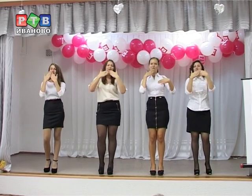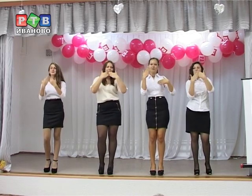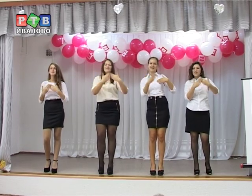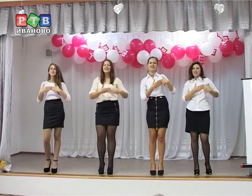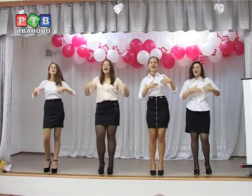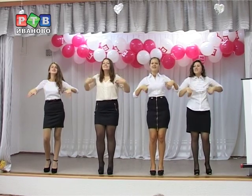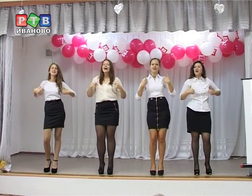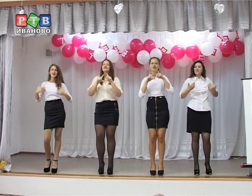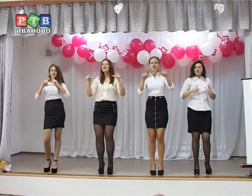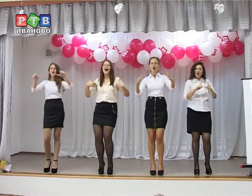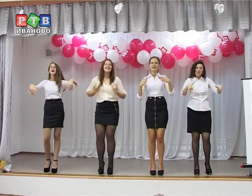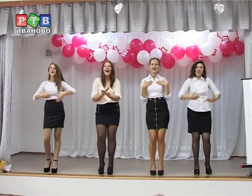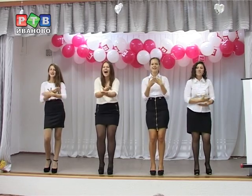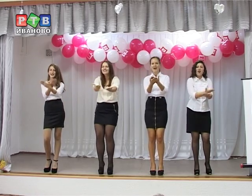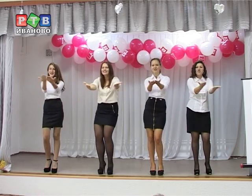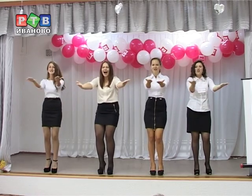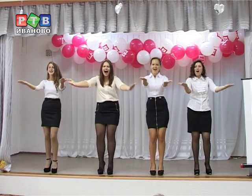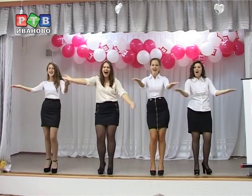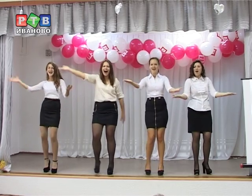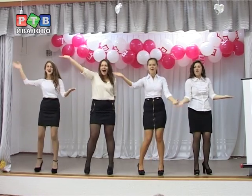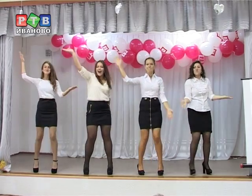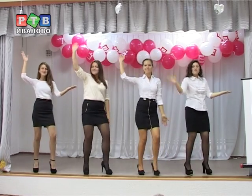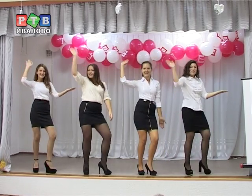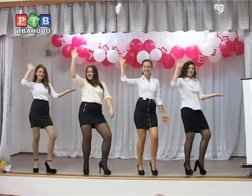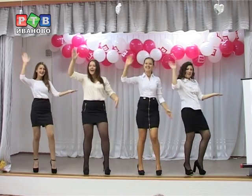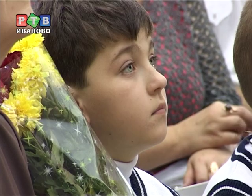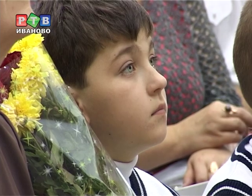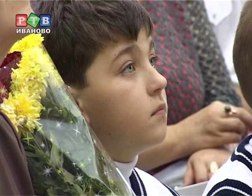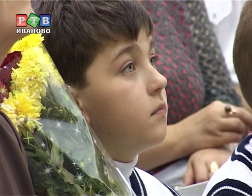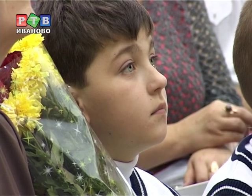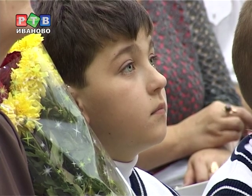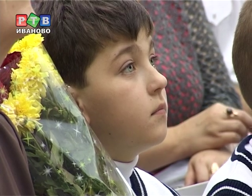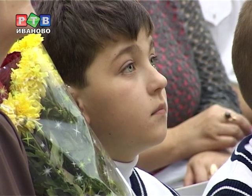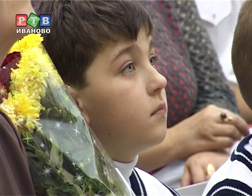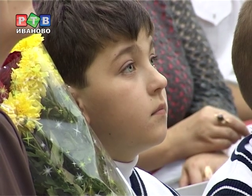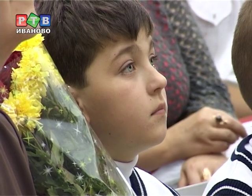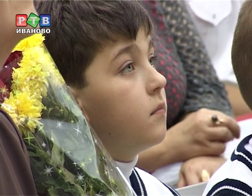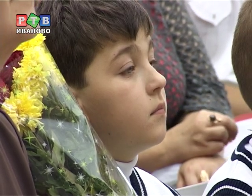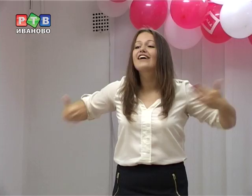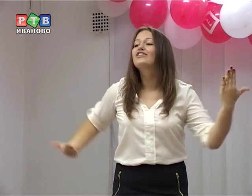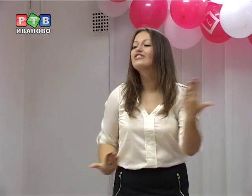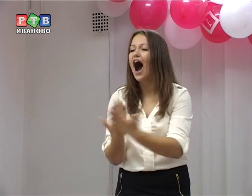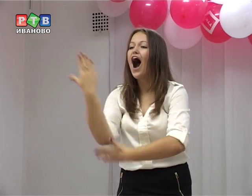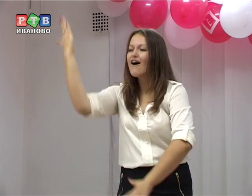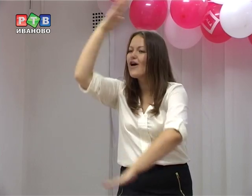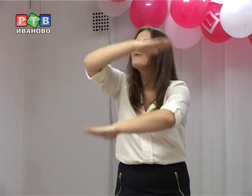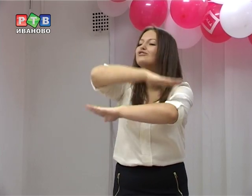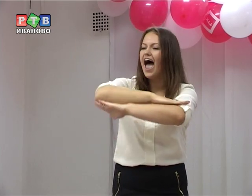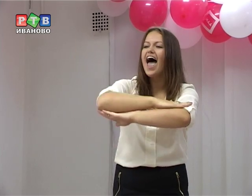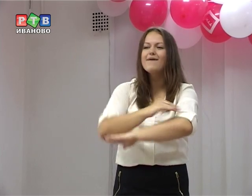помощью этого необычного жанра, говорит девушка, можно передавать чувства и музыку руками. Своим душевным теплом и вдохновением